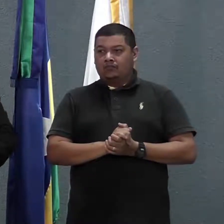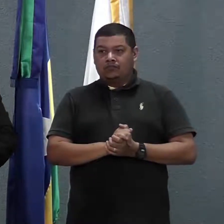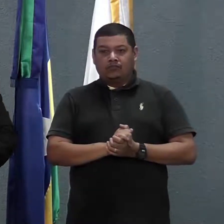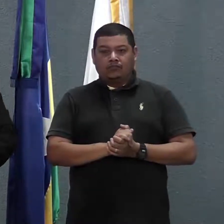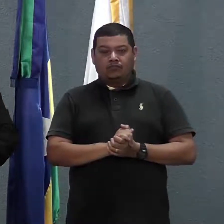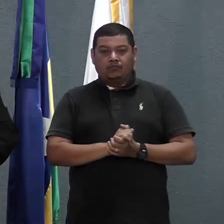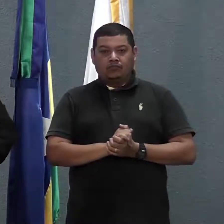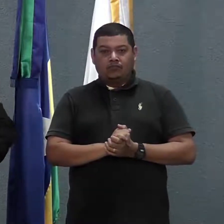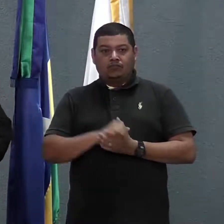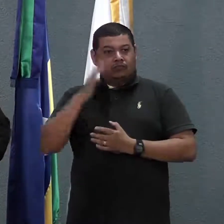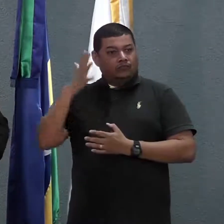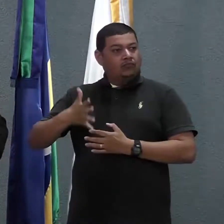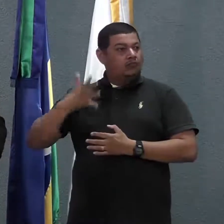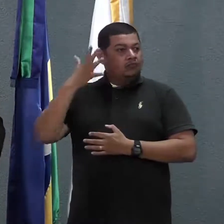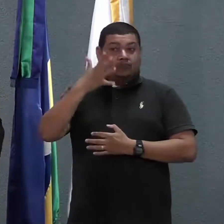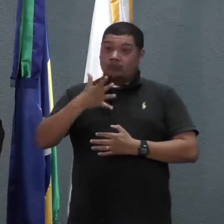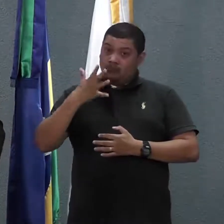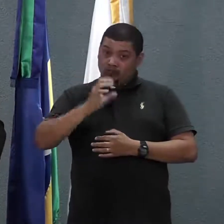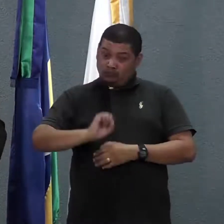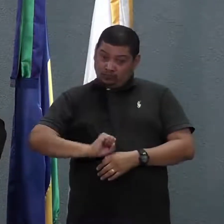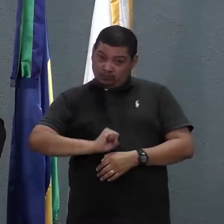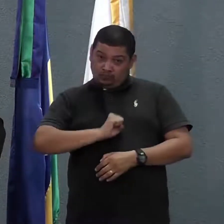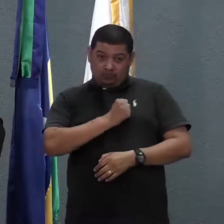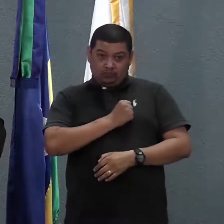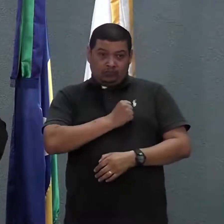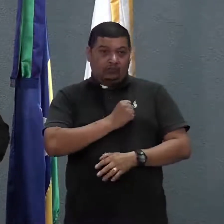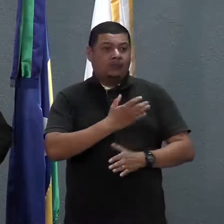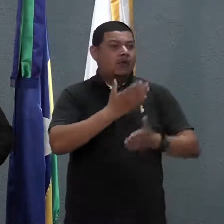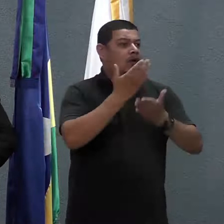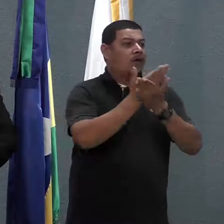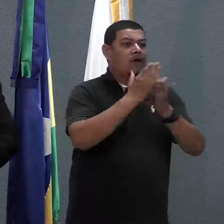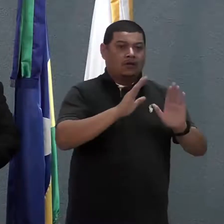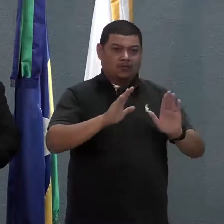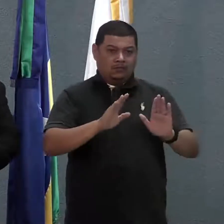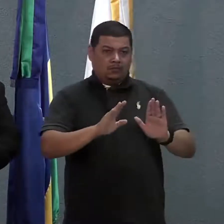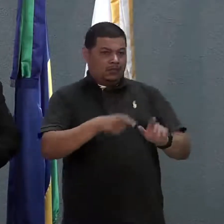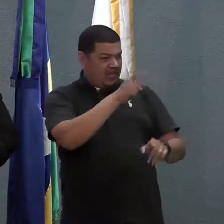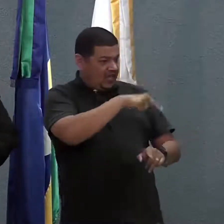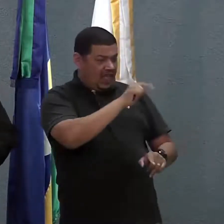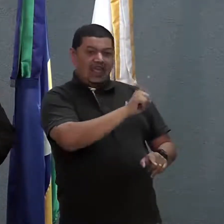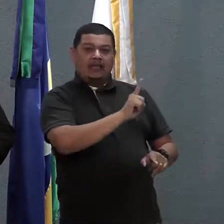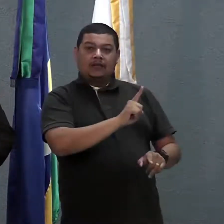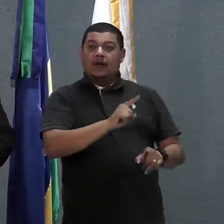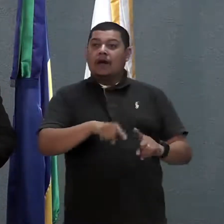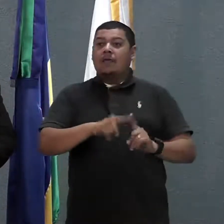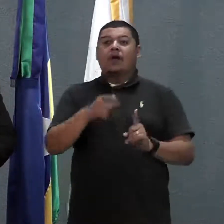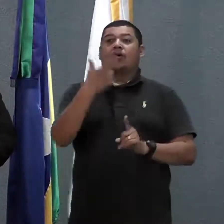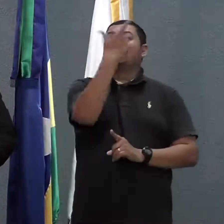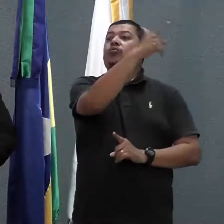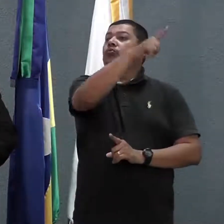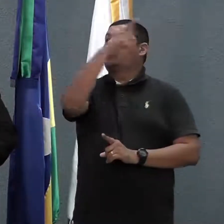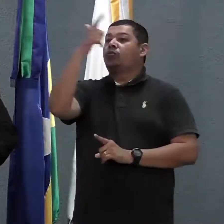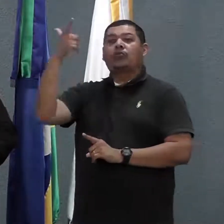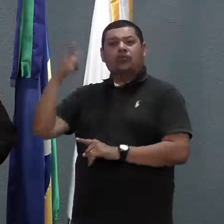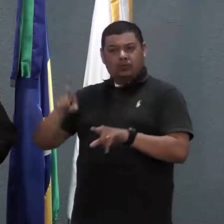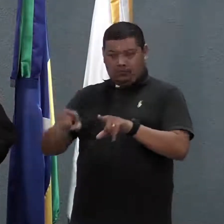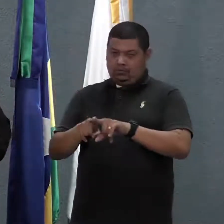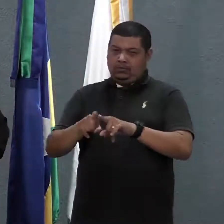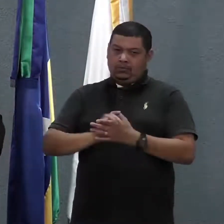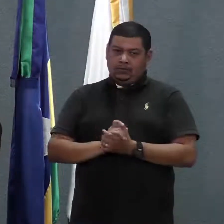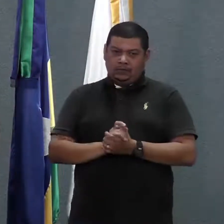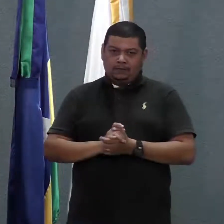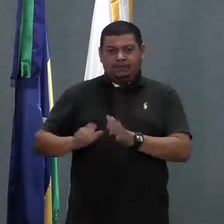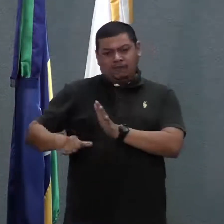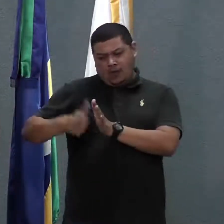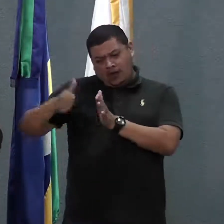Que os discursos de ódio aqui terminem, não só esse tipo, mas os outros também.